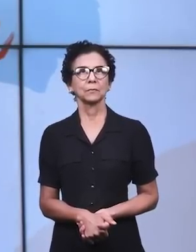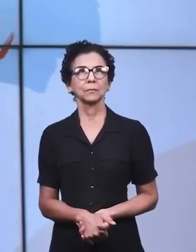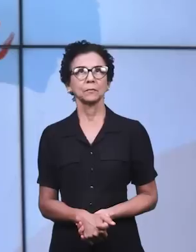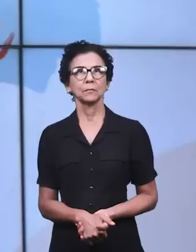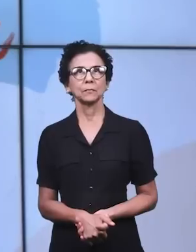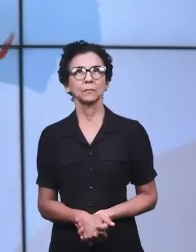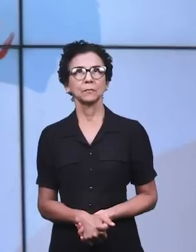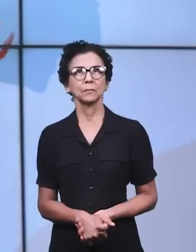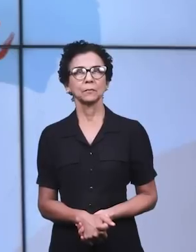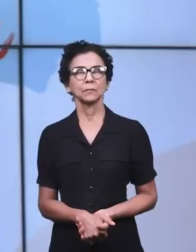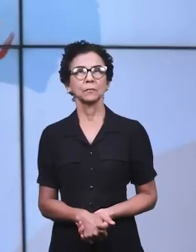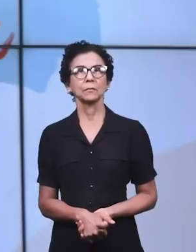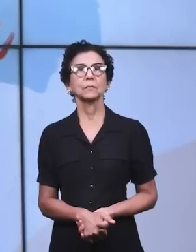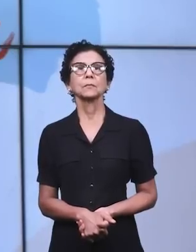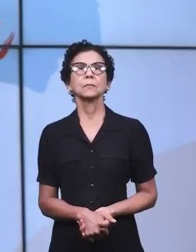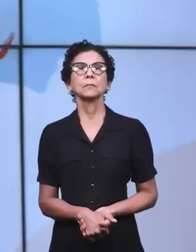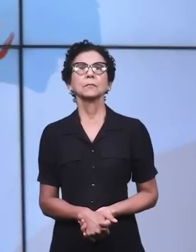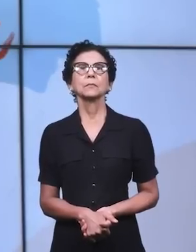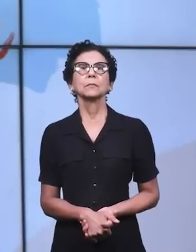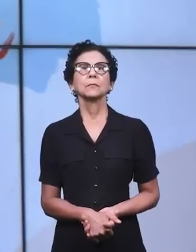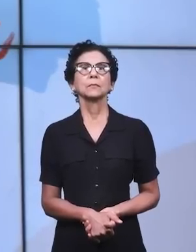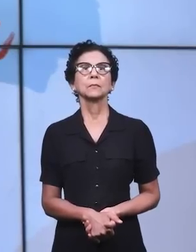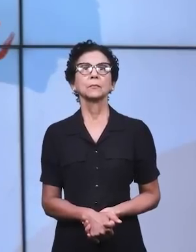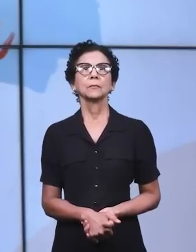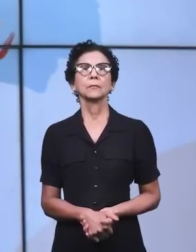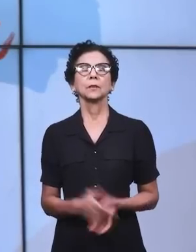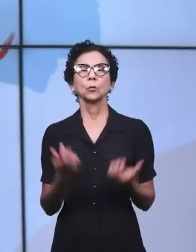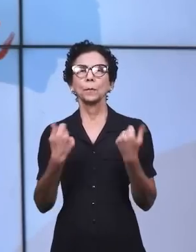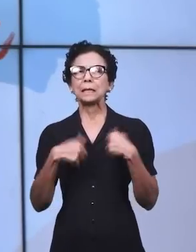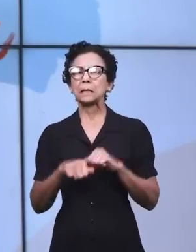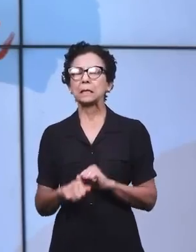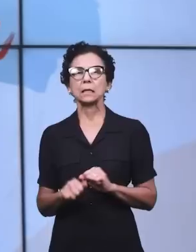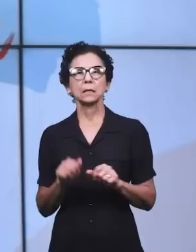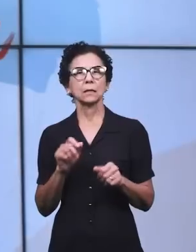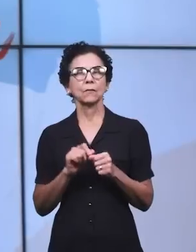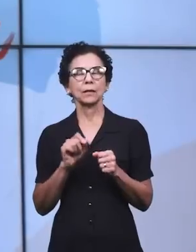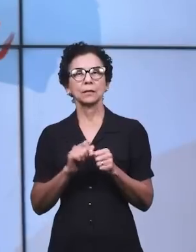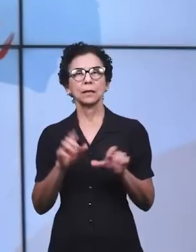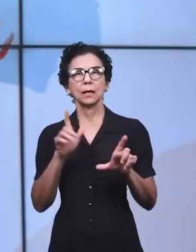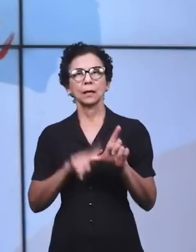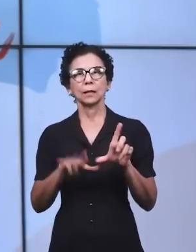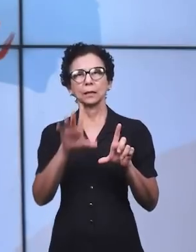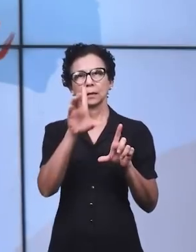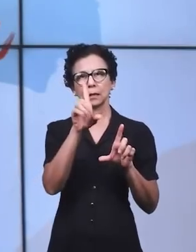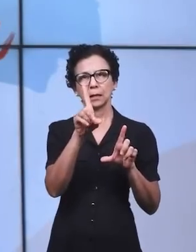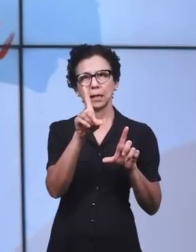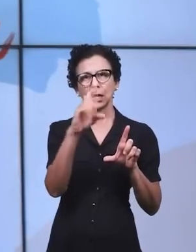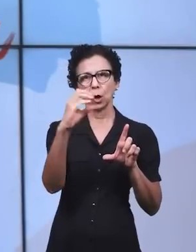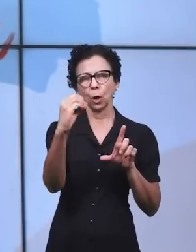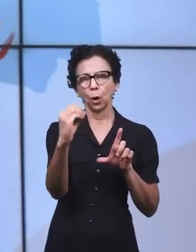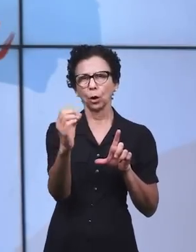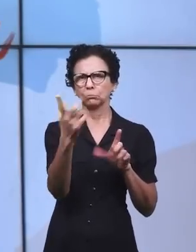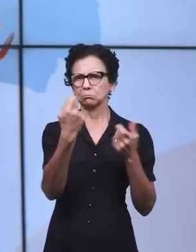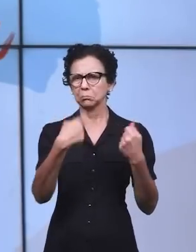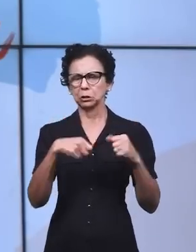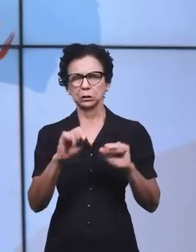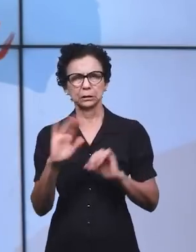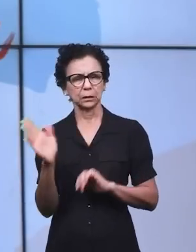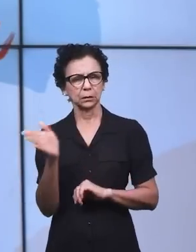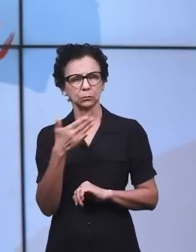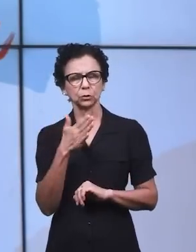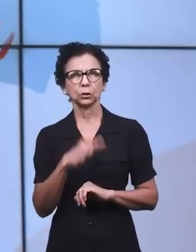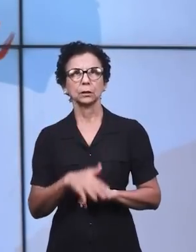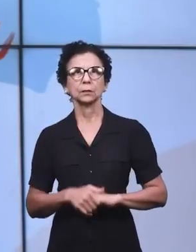paz do Senhor. Não precisa fazer a letra D-O, tá? O Dó, porque já está embutido na mensagem já. Então, vou voltar?